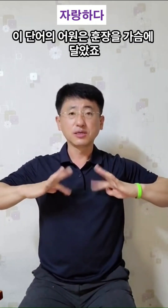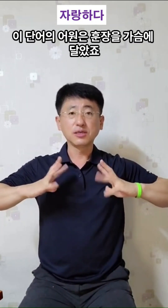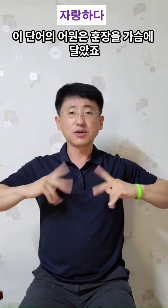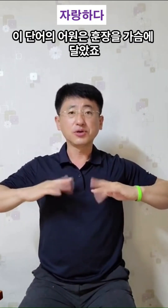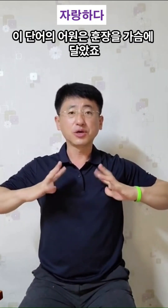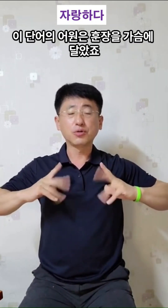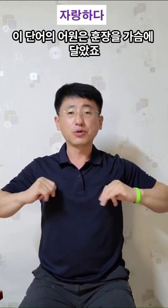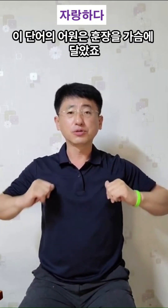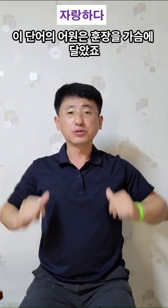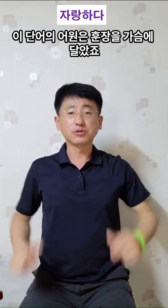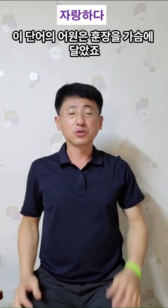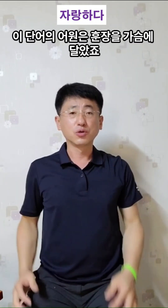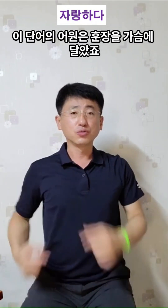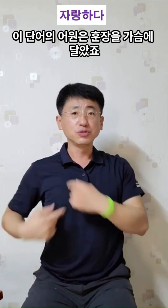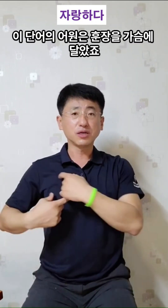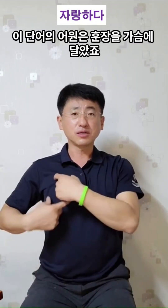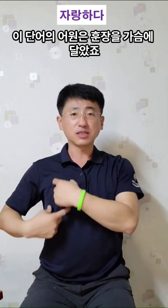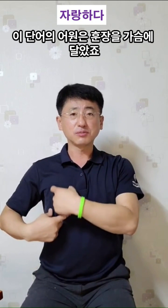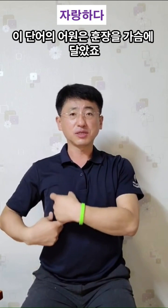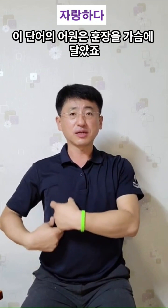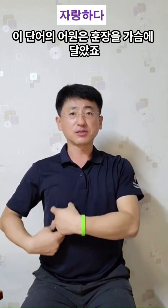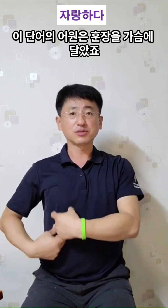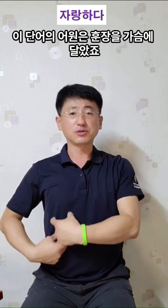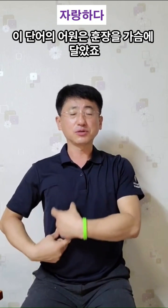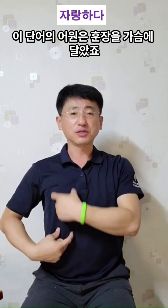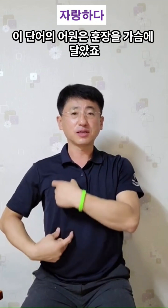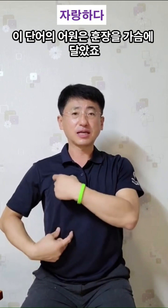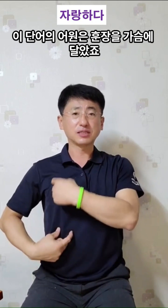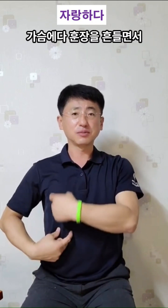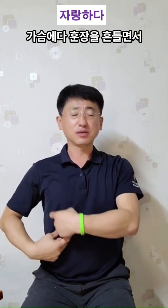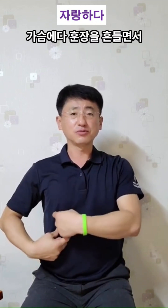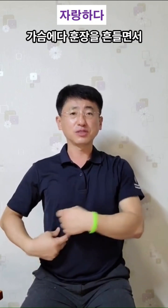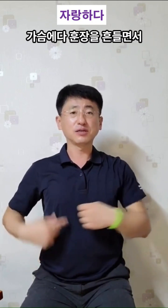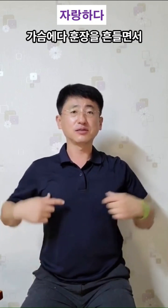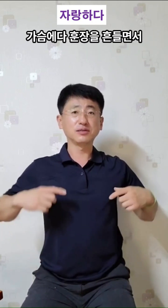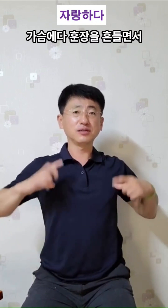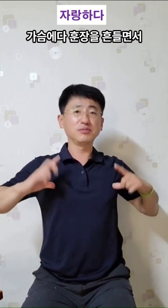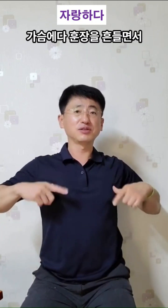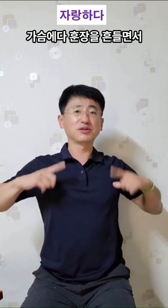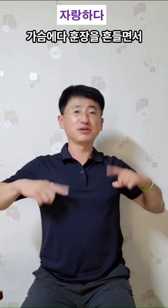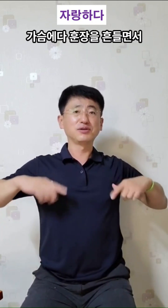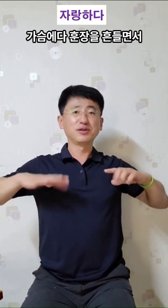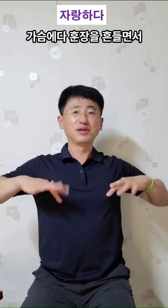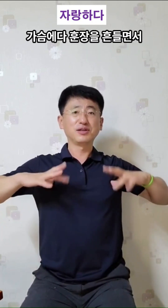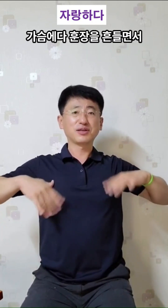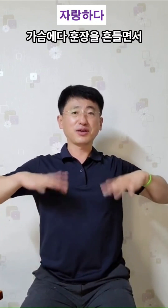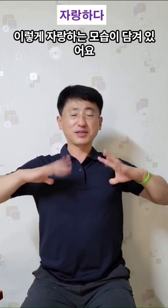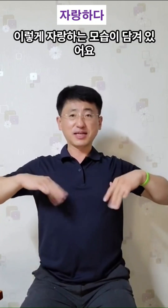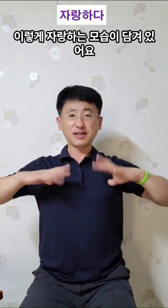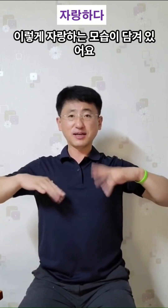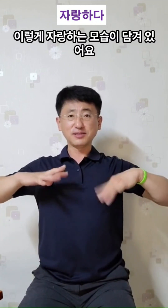이 단어의 어원은 훈장을 가슴에 달았죠. 이 가슴에 단 훈장을 흔들면서 이렇게